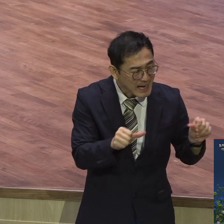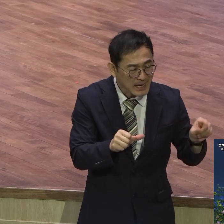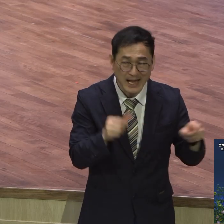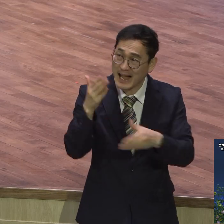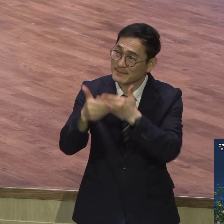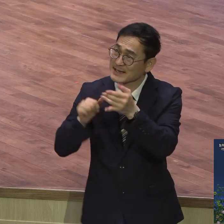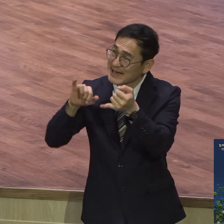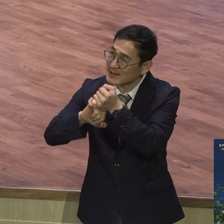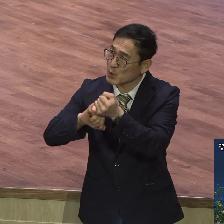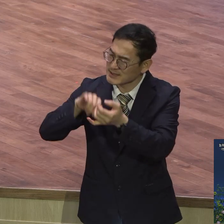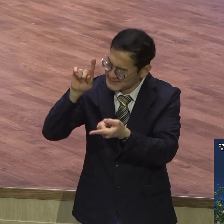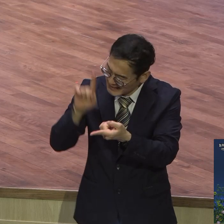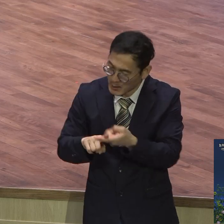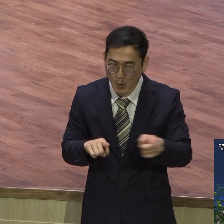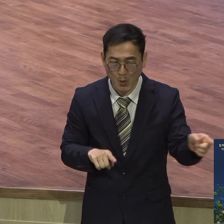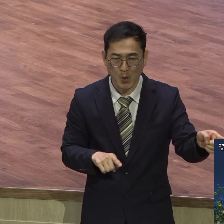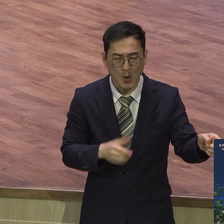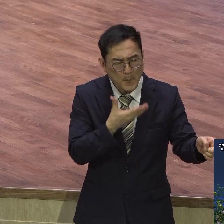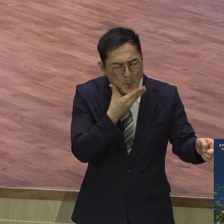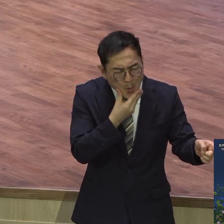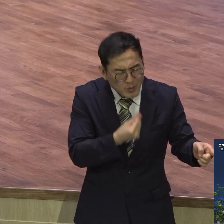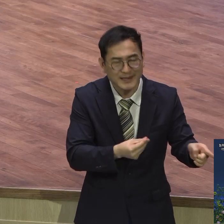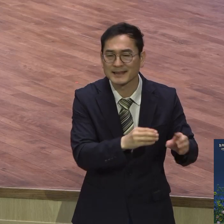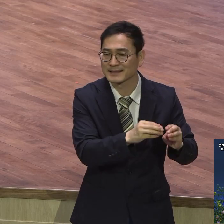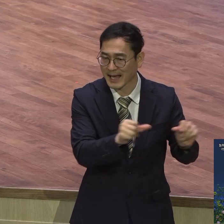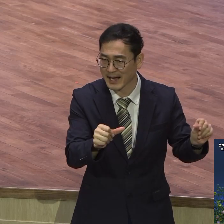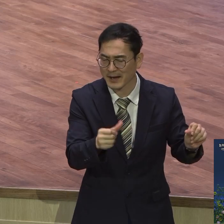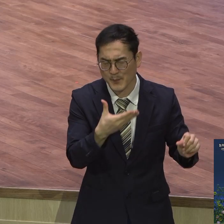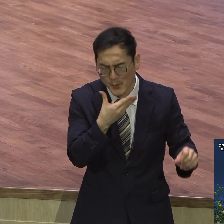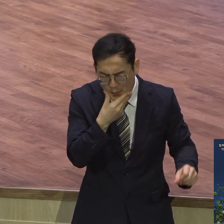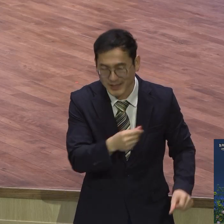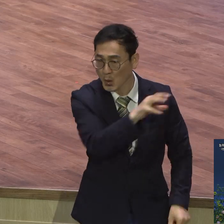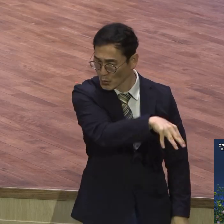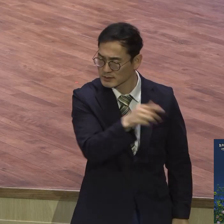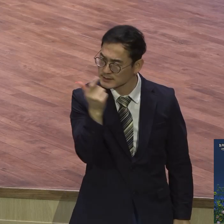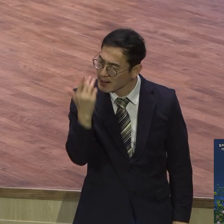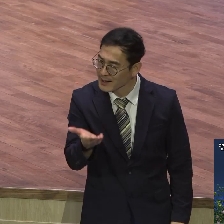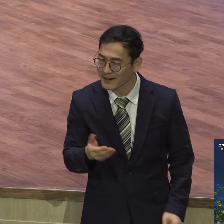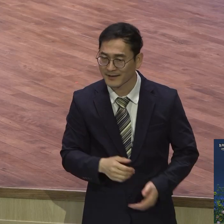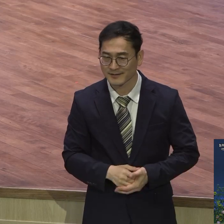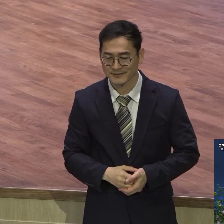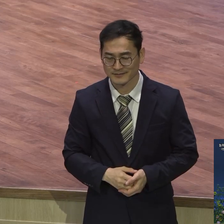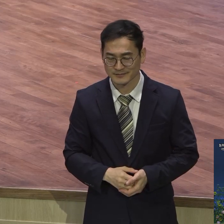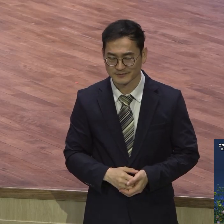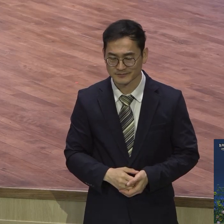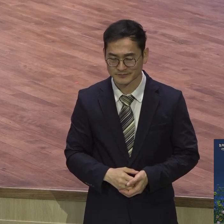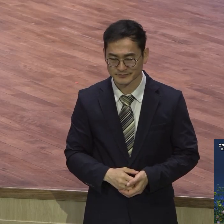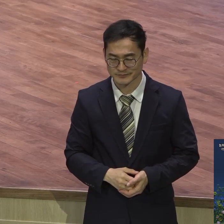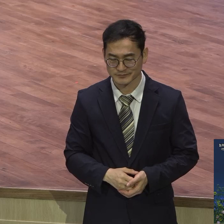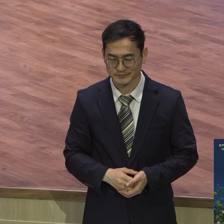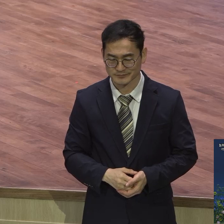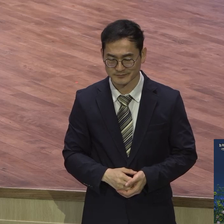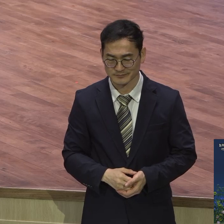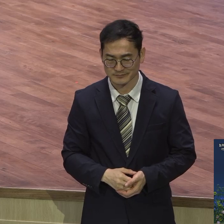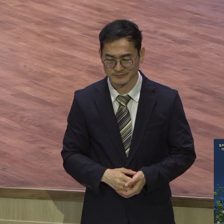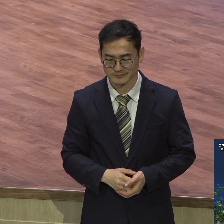약속하신 대로 정말 복된 땅인가? 자신들이 그렇게 가난한 땅을